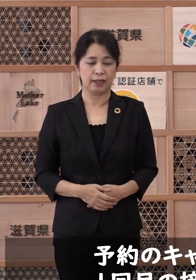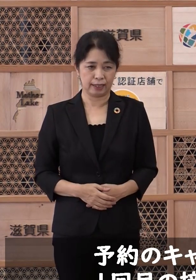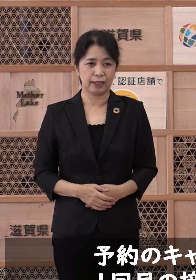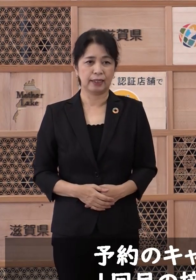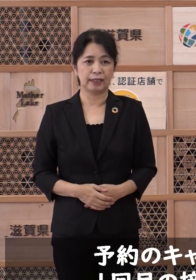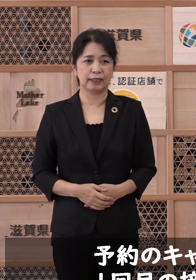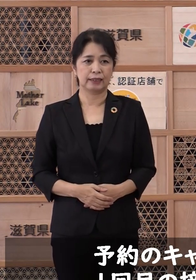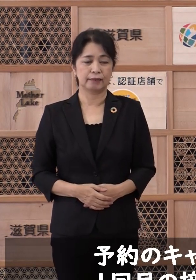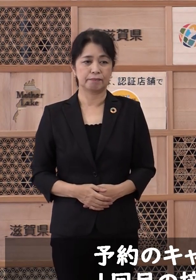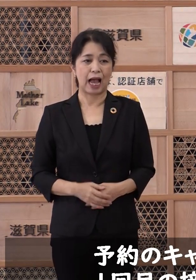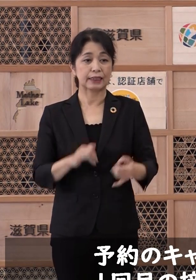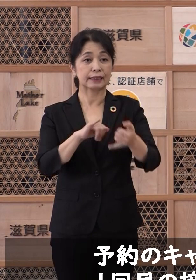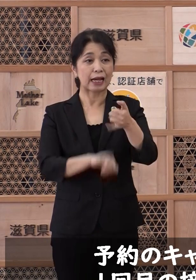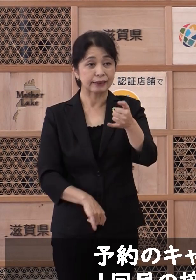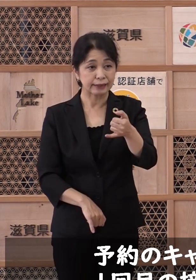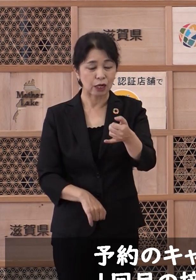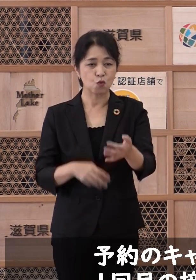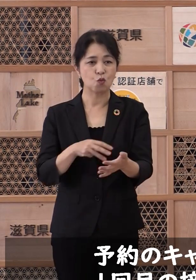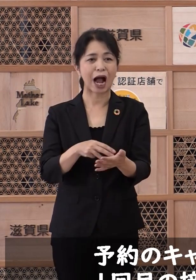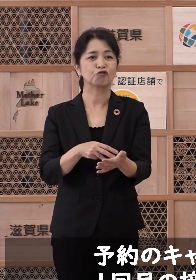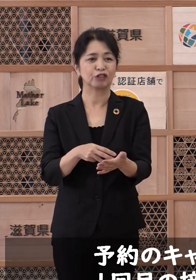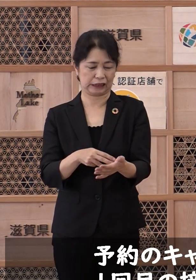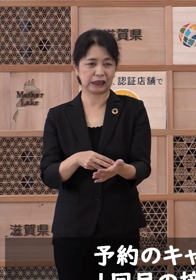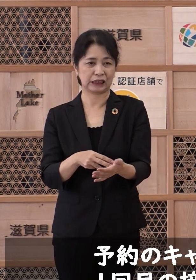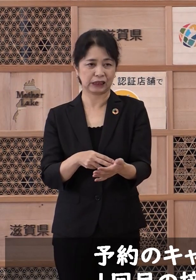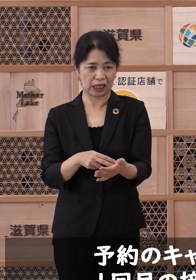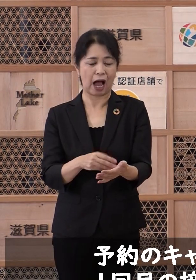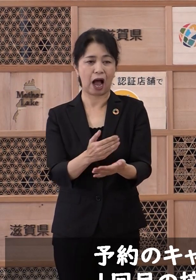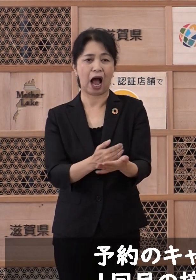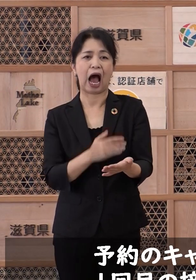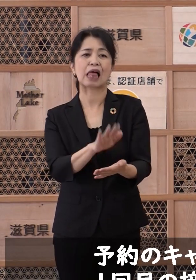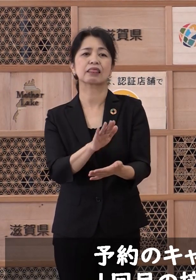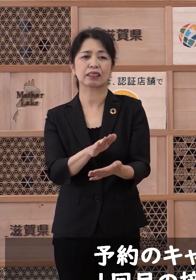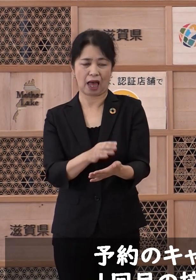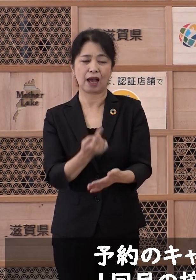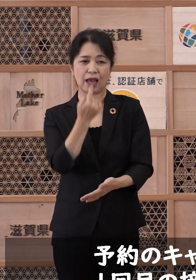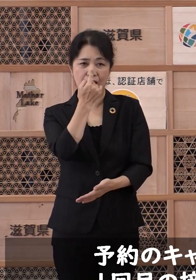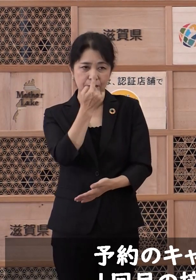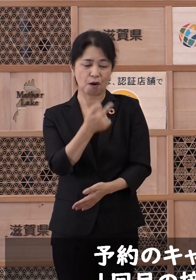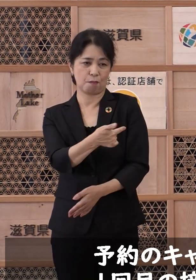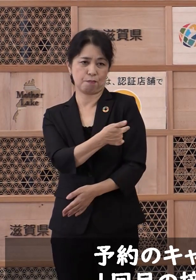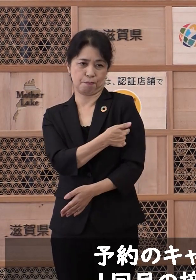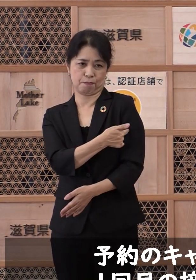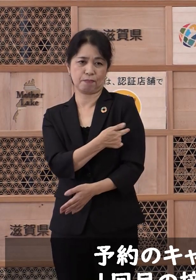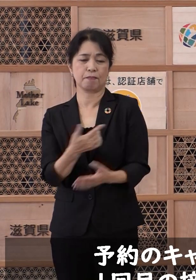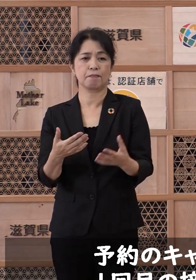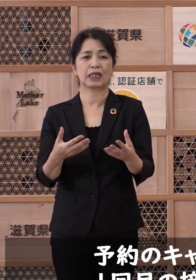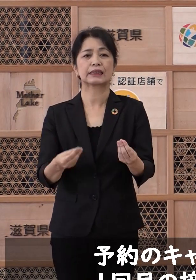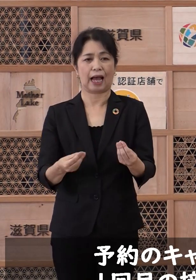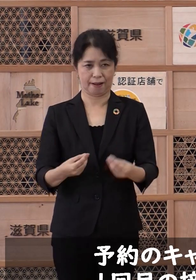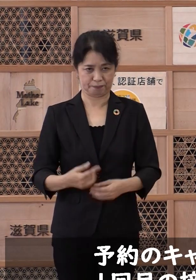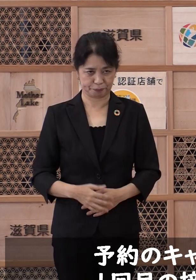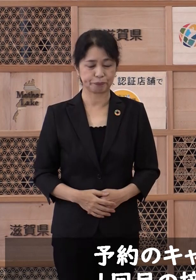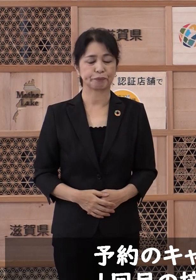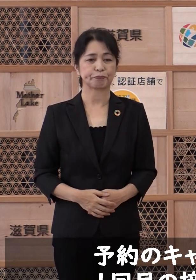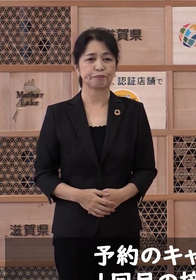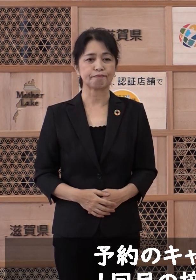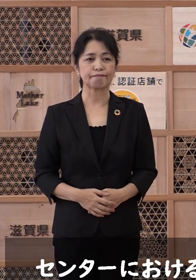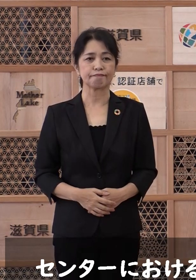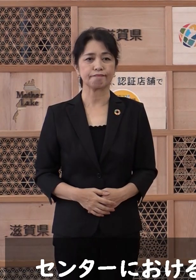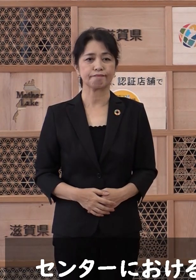ちなみにキャンセルワクチンがございましたので、私も1回目のワクチン接種をモデルナ製でさせていただいたところでございます